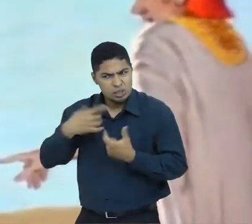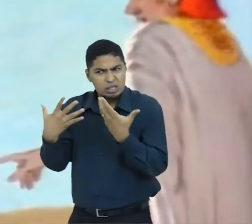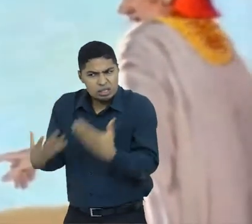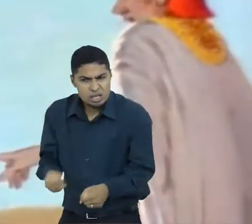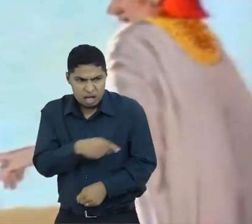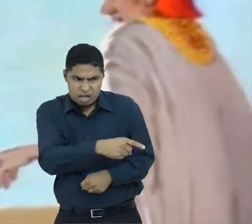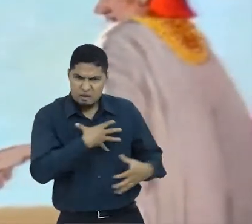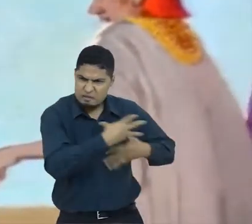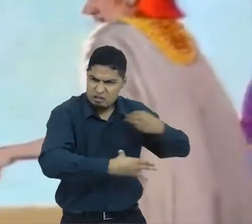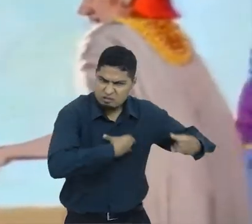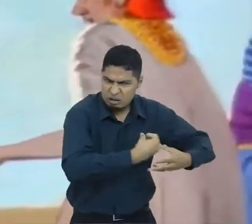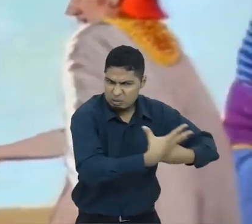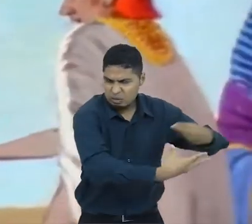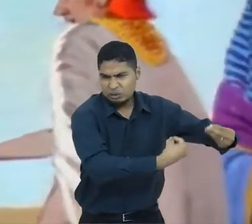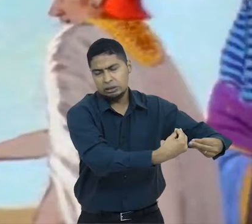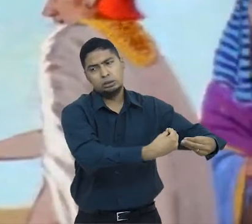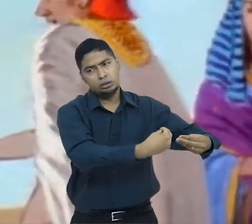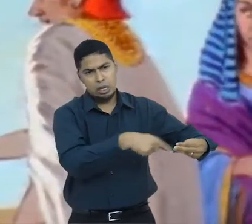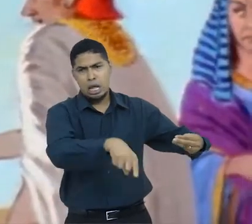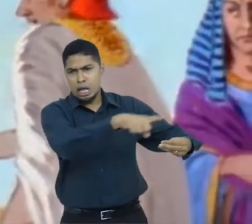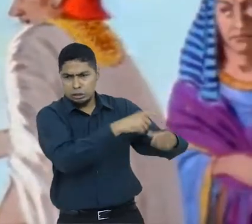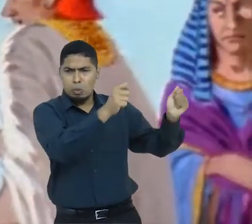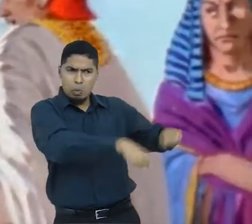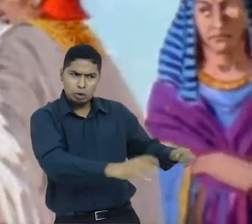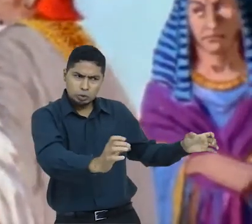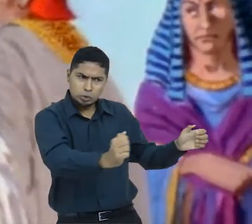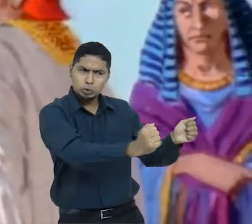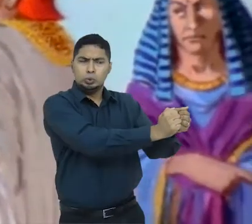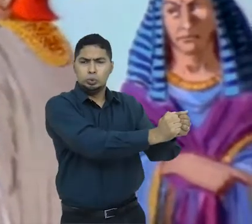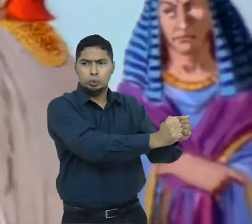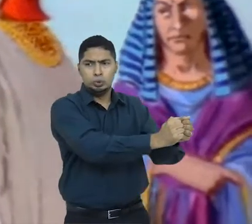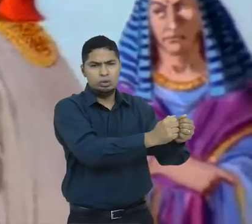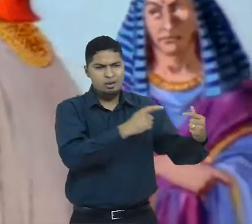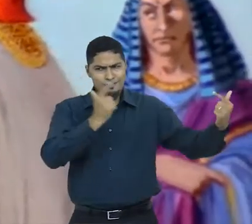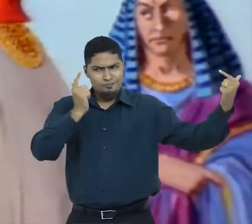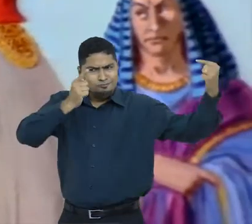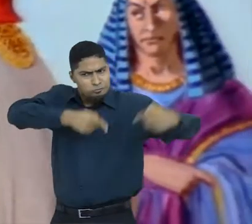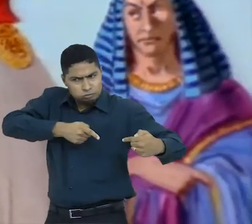nós permitirmos que continuem a se multiplicar, eles poderão se juntar ao inimigo e lutar contra